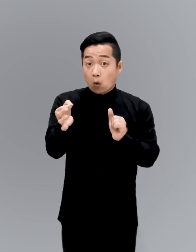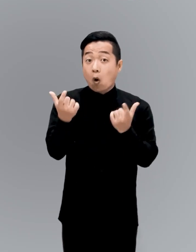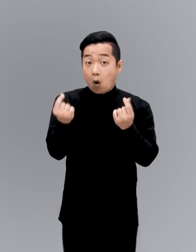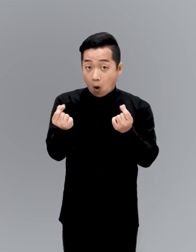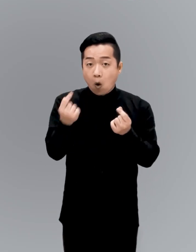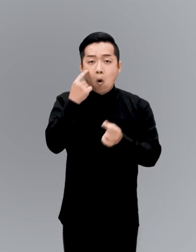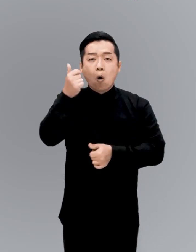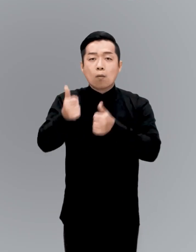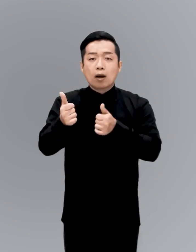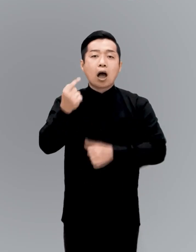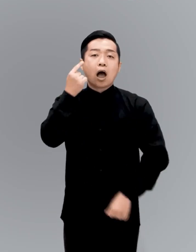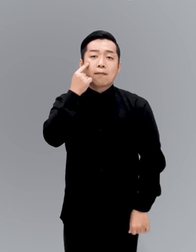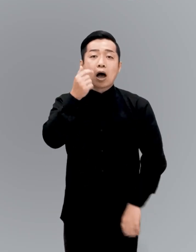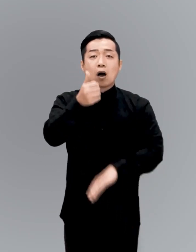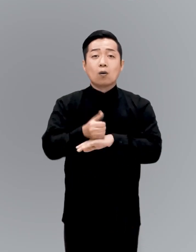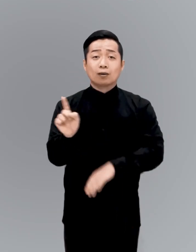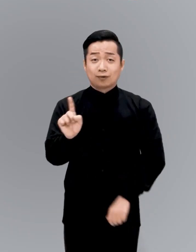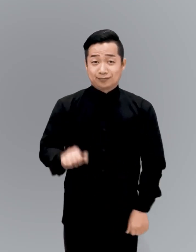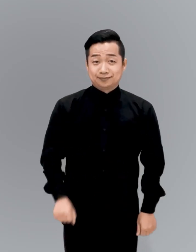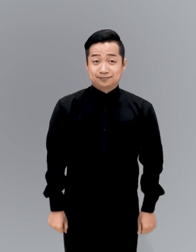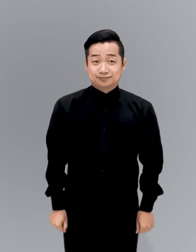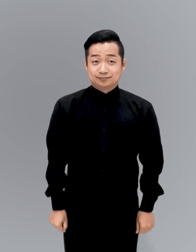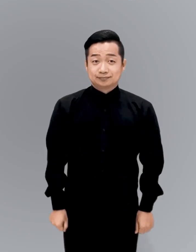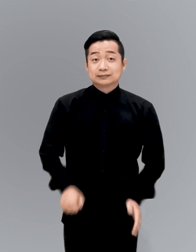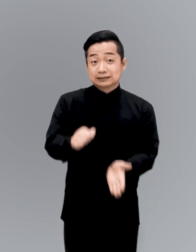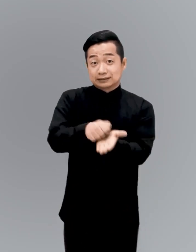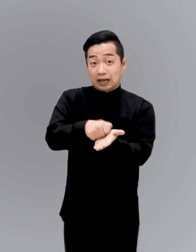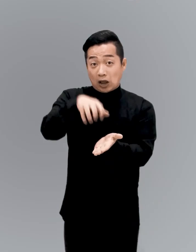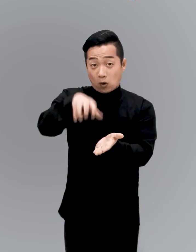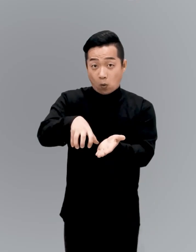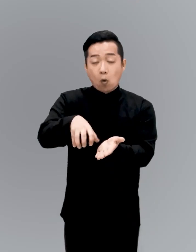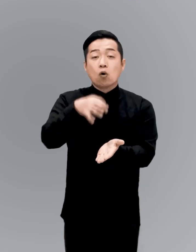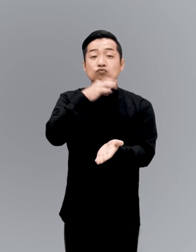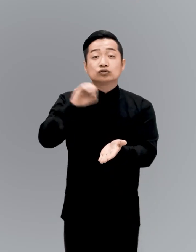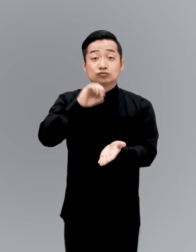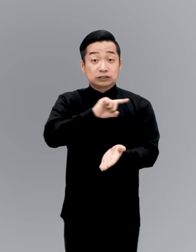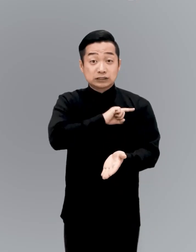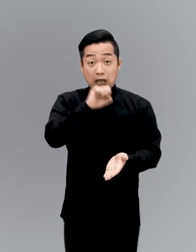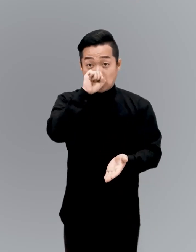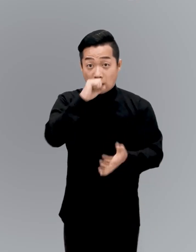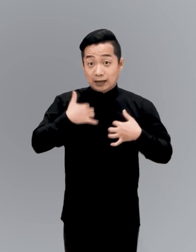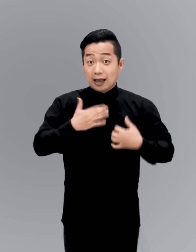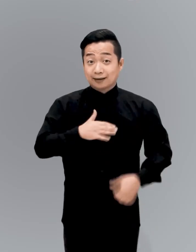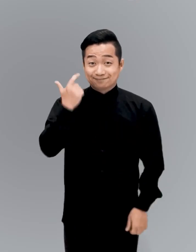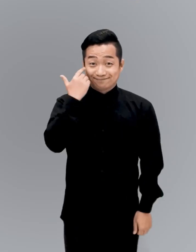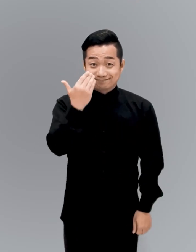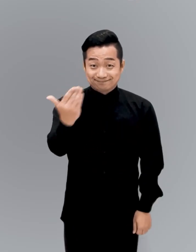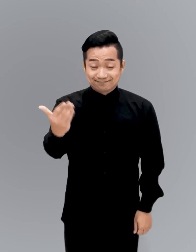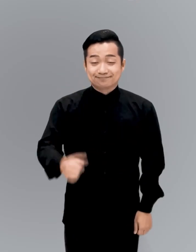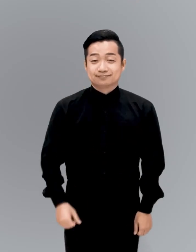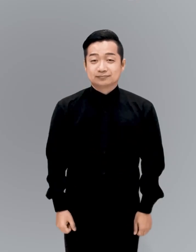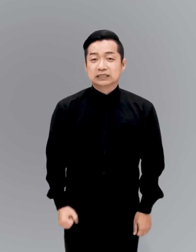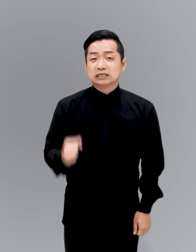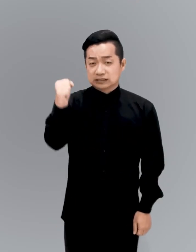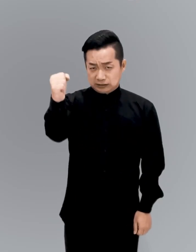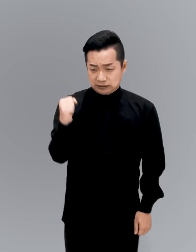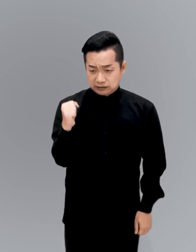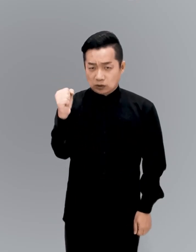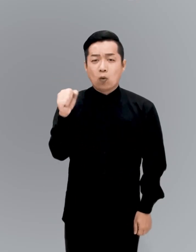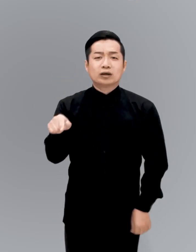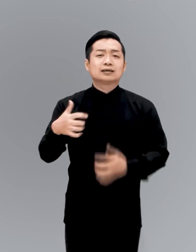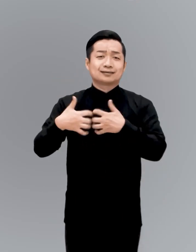돈을 가지고 똑같은 실험을 한다면 어떨까? 카지노에서 수익률이 가장 좋은 게임을 아는가?